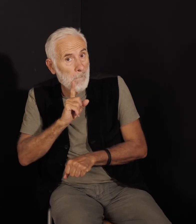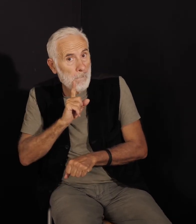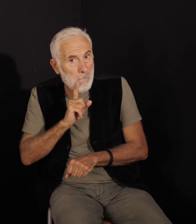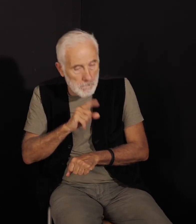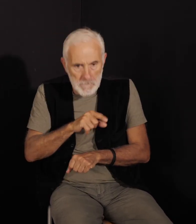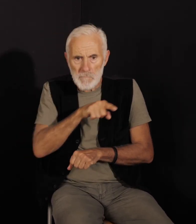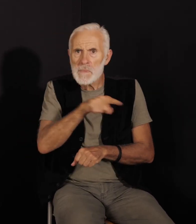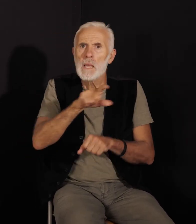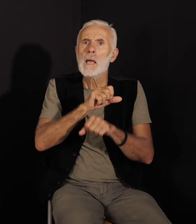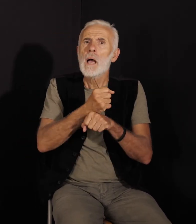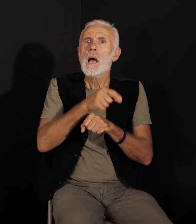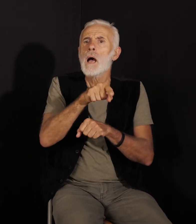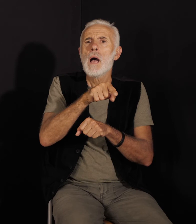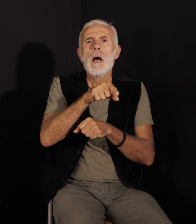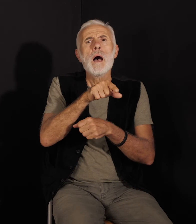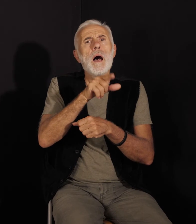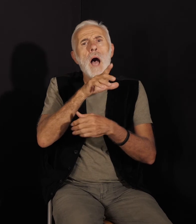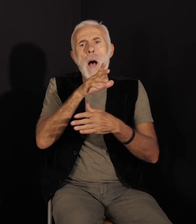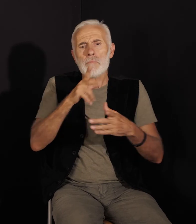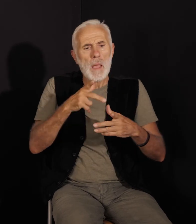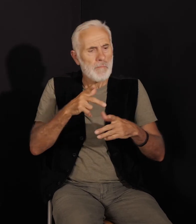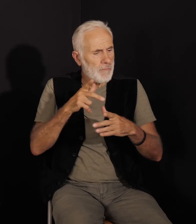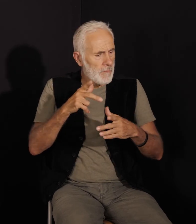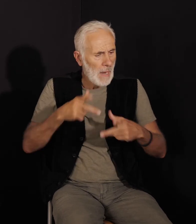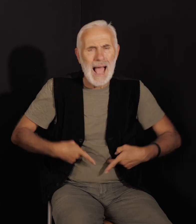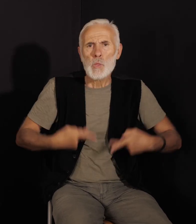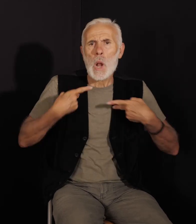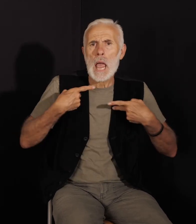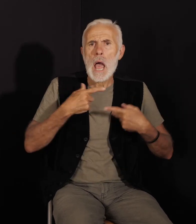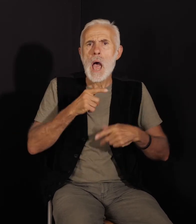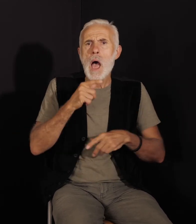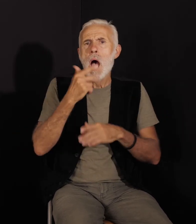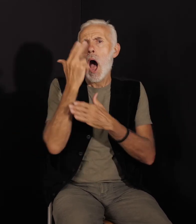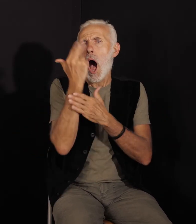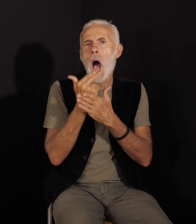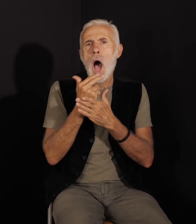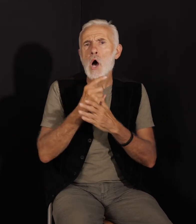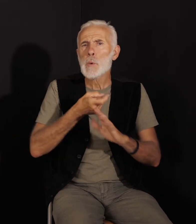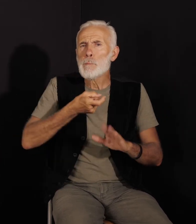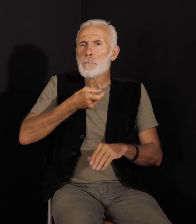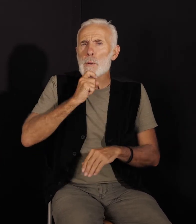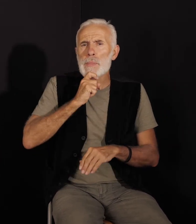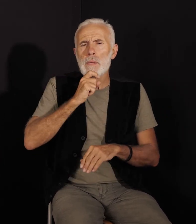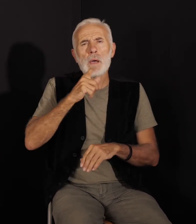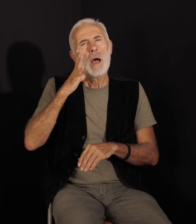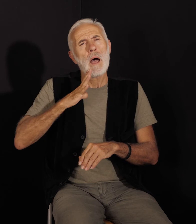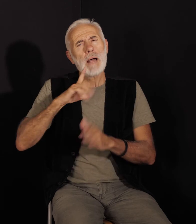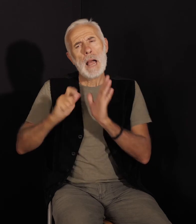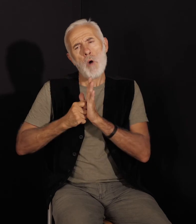brut. Et il est parti des collages que faisaient ces femmes pour broder une histoire autour du meurtre de Trotsky qui était au Mexique